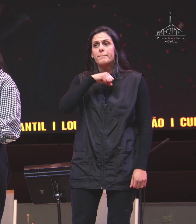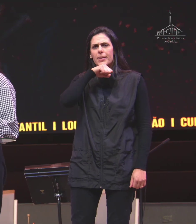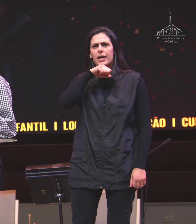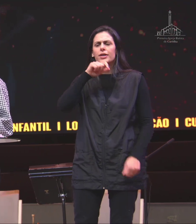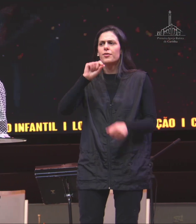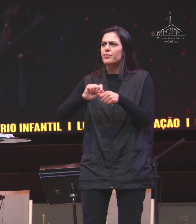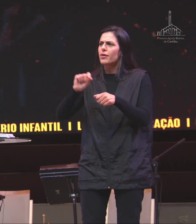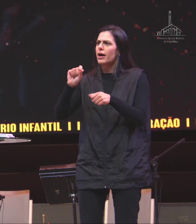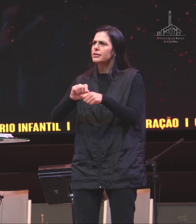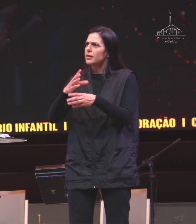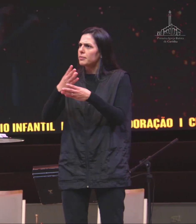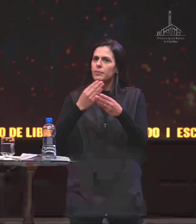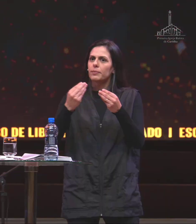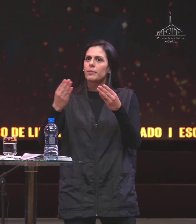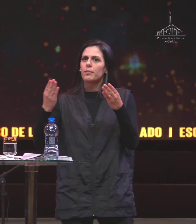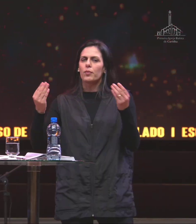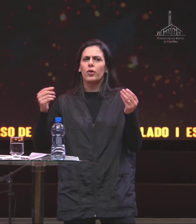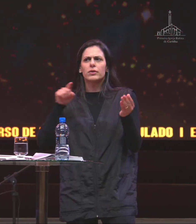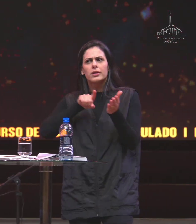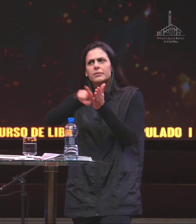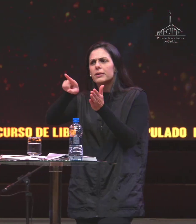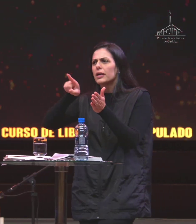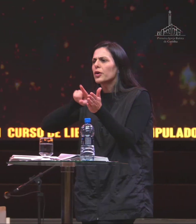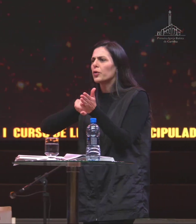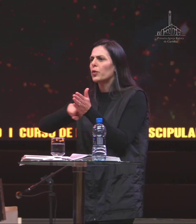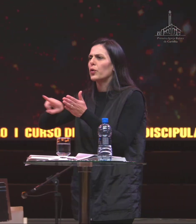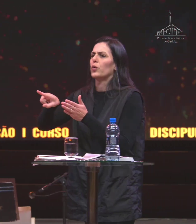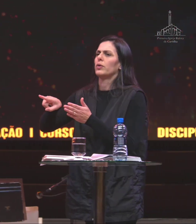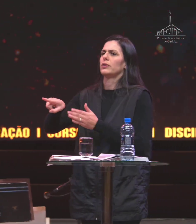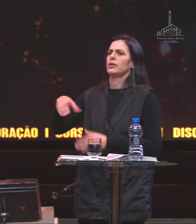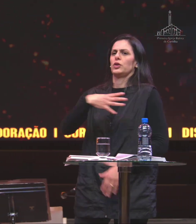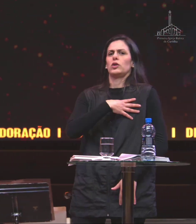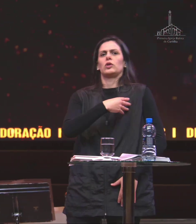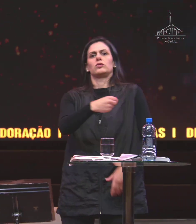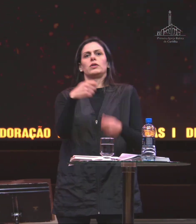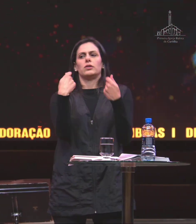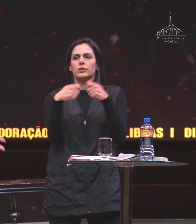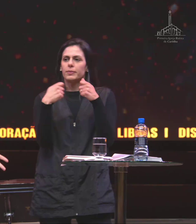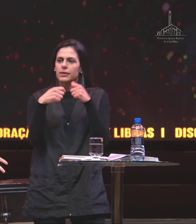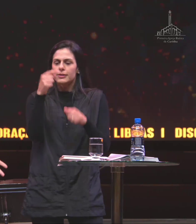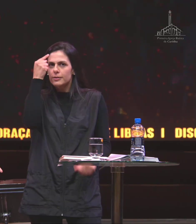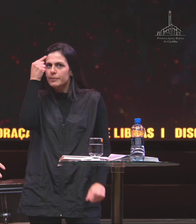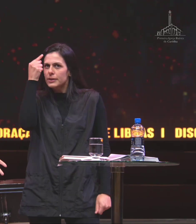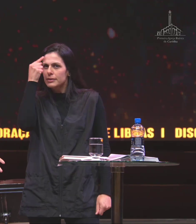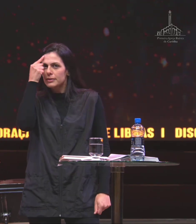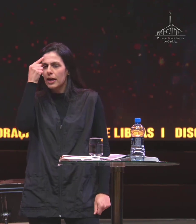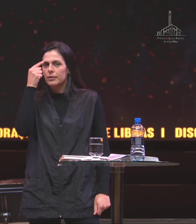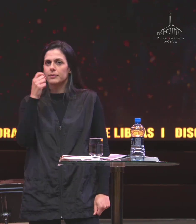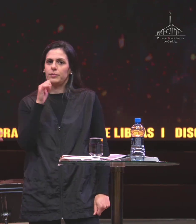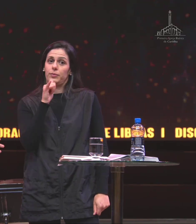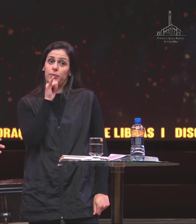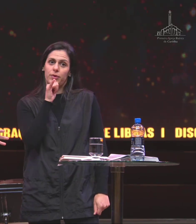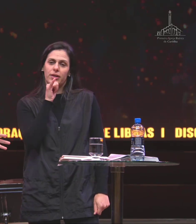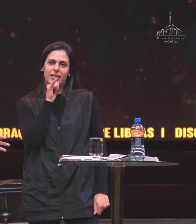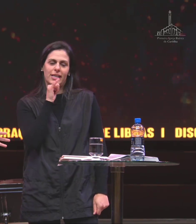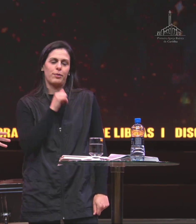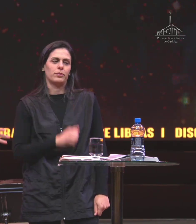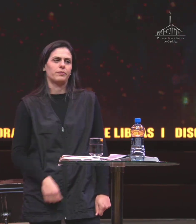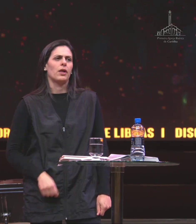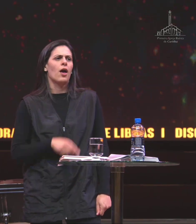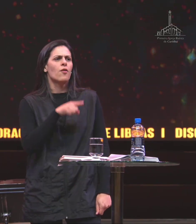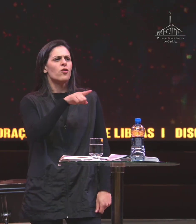gosto muito, quando eu estou estudando sobre o texto, de analisar o contexto, né? Por que aquilo estava acontecendo. Às vezes eu fico mais tempo aqui do